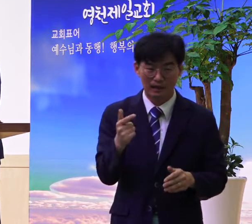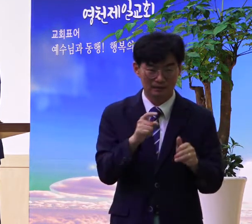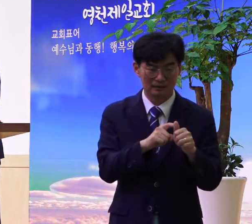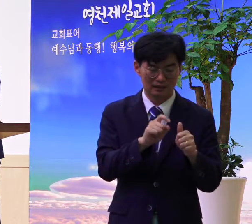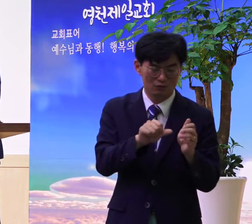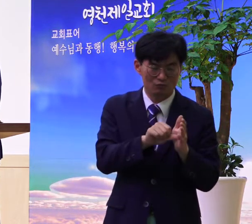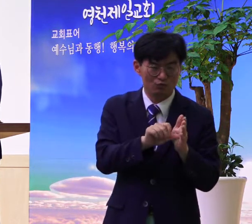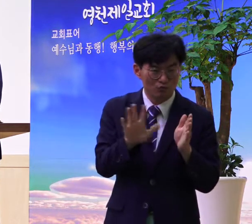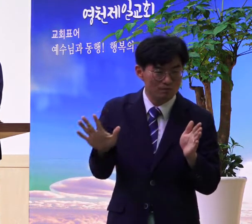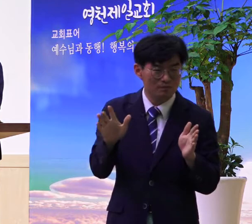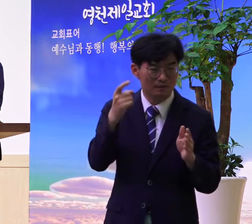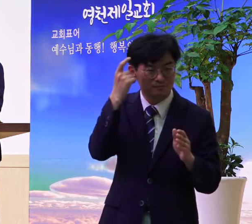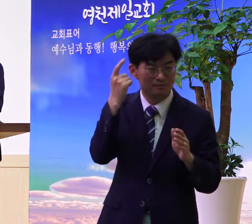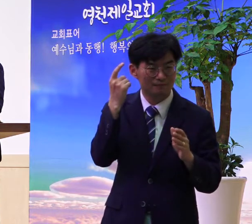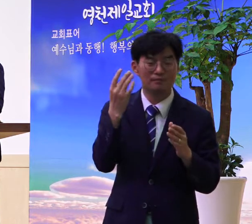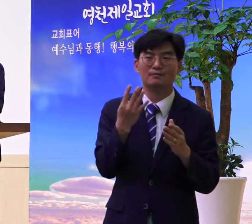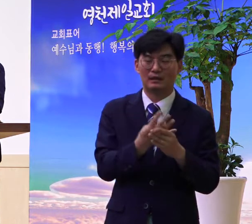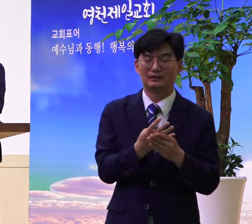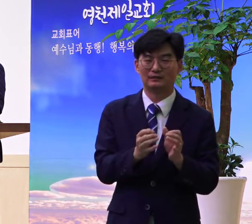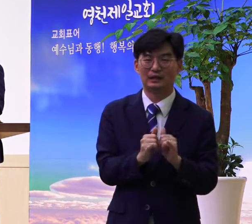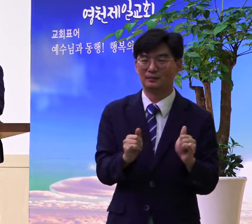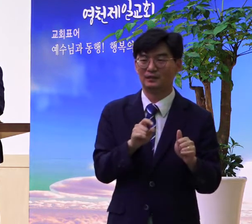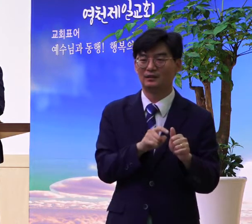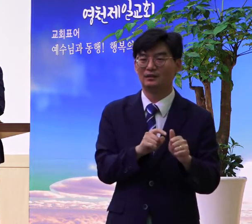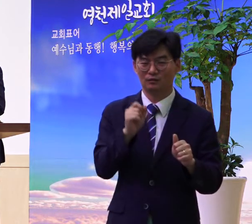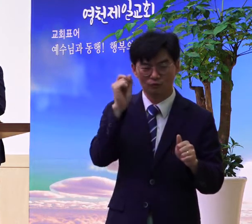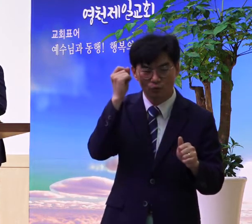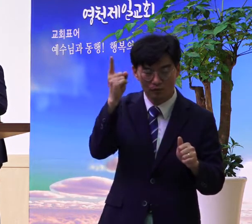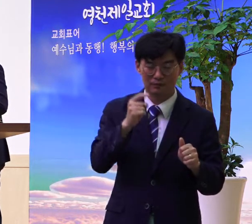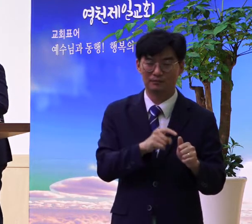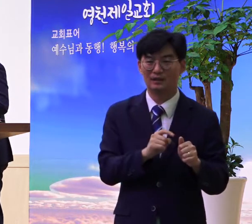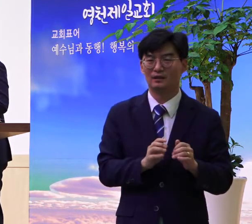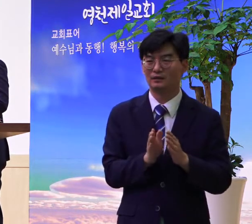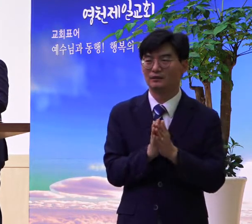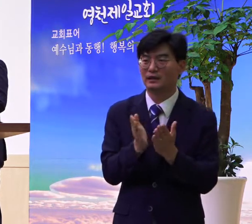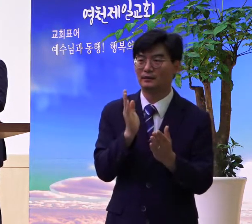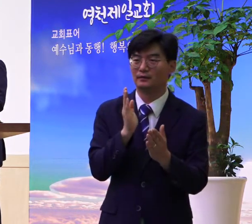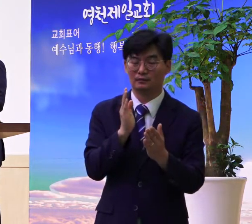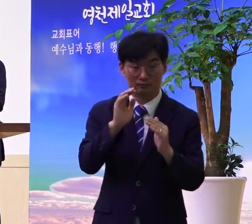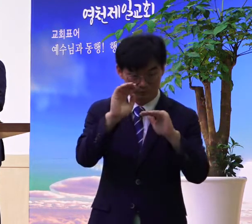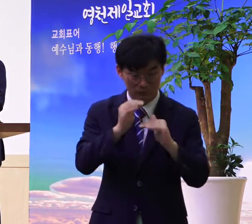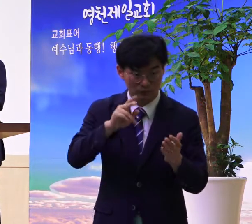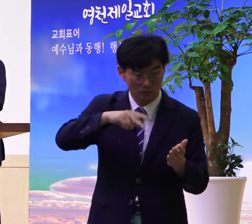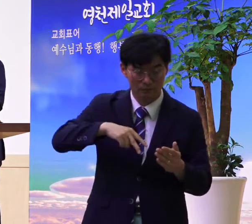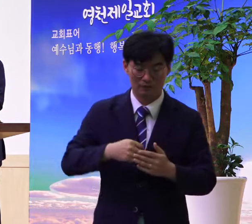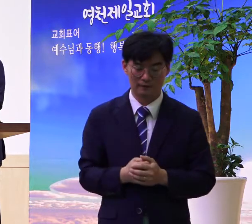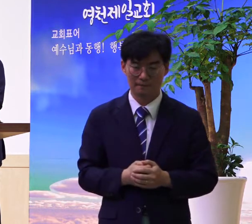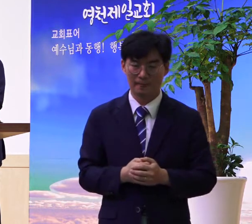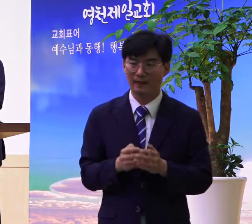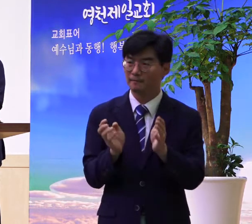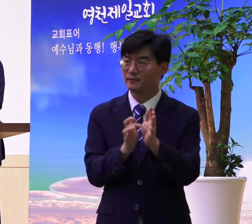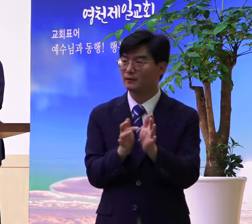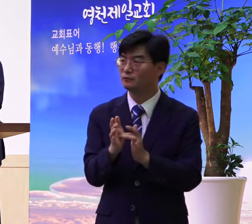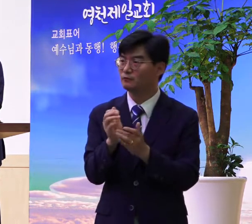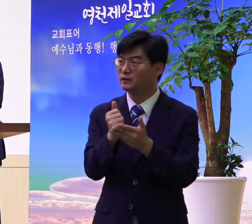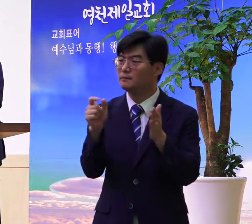기독교 강요에서 그리스도인의 삶에 대해서 두 가지로 요약해서 이야기했습니다. 첫